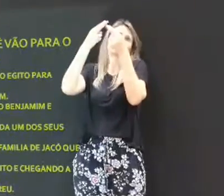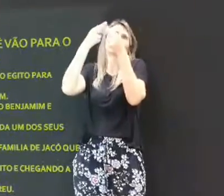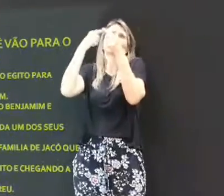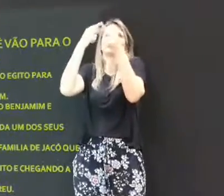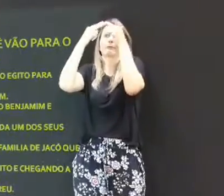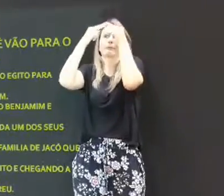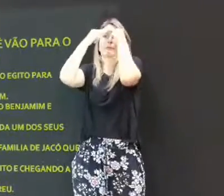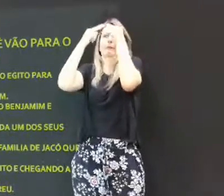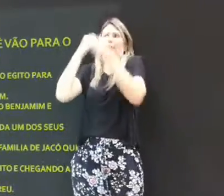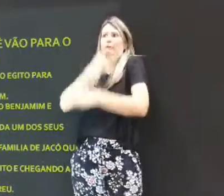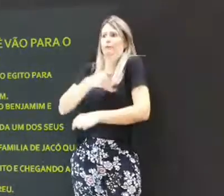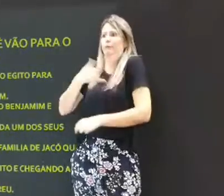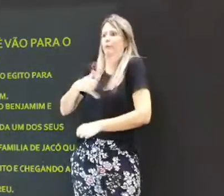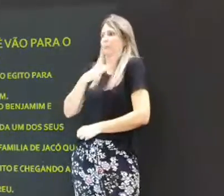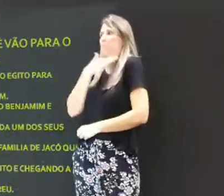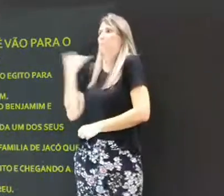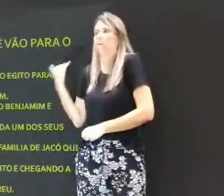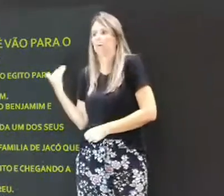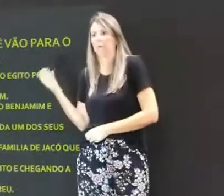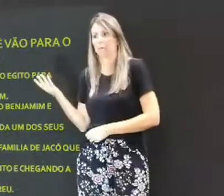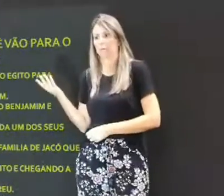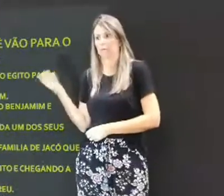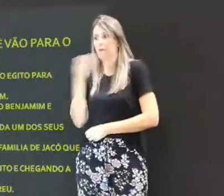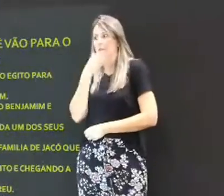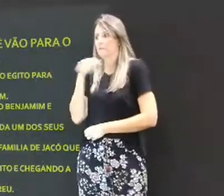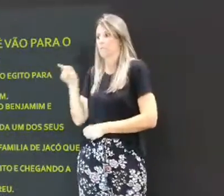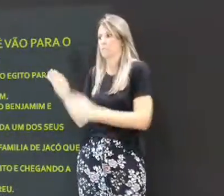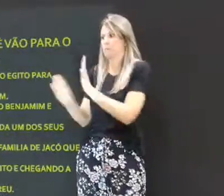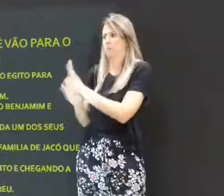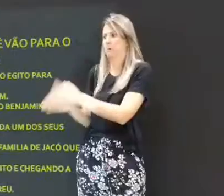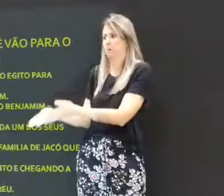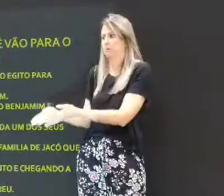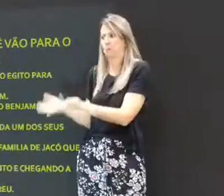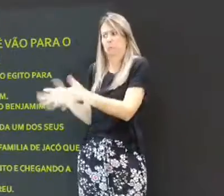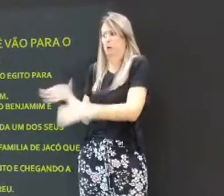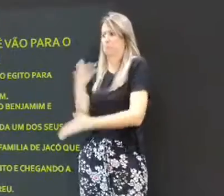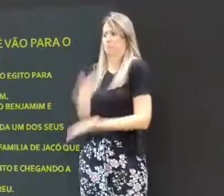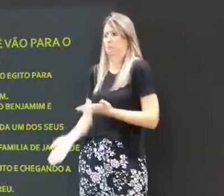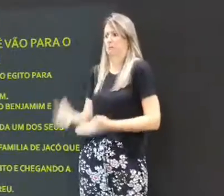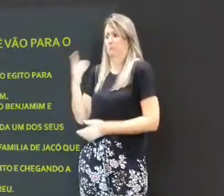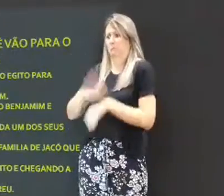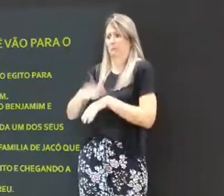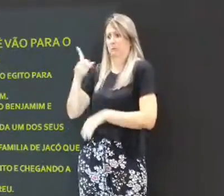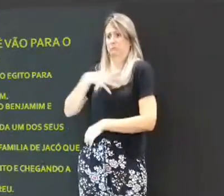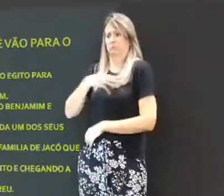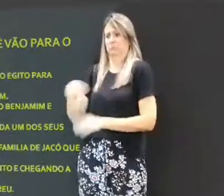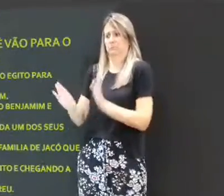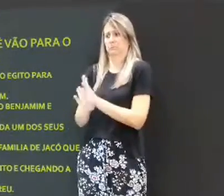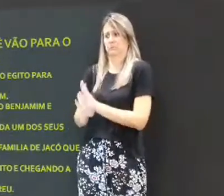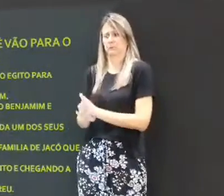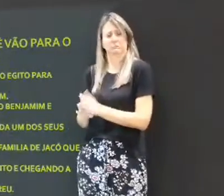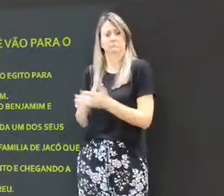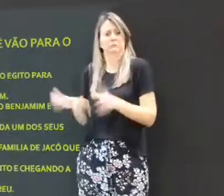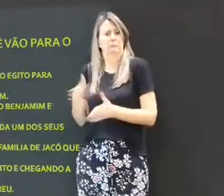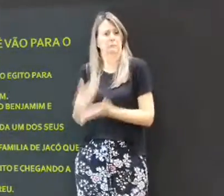medo que ele morresse. Porque como já tinha José morrido, a família não queria que Benjamim morresse também. Então, eles resolveram